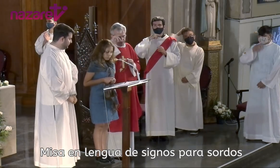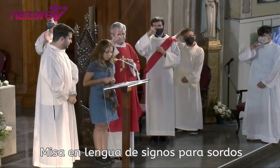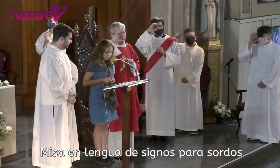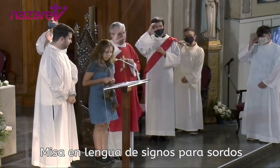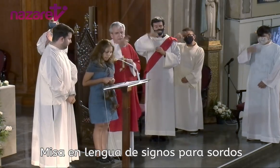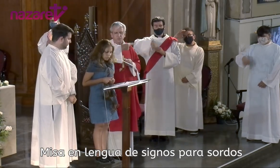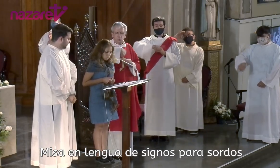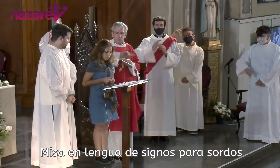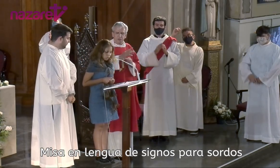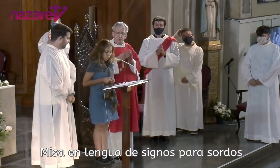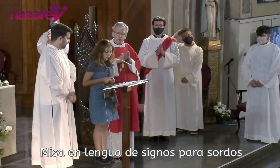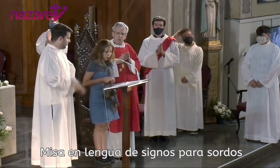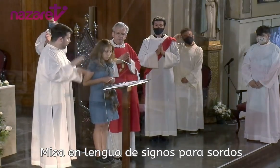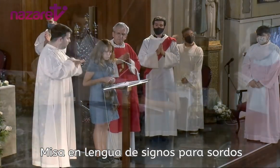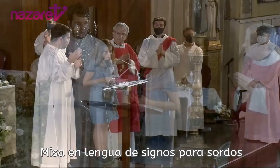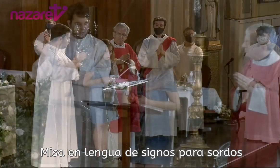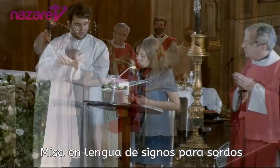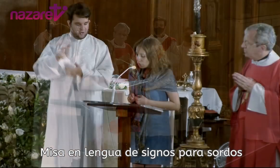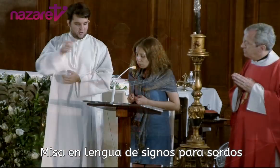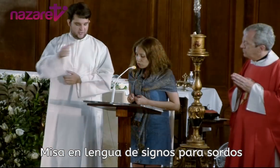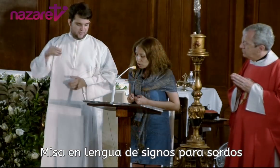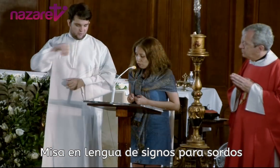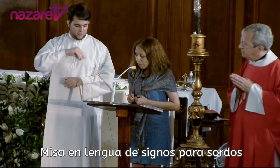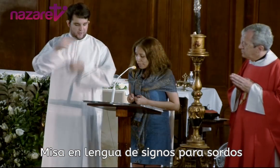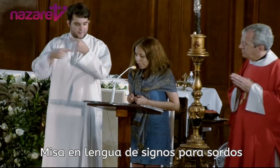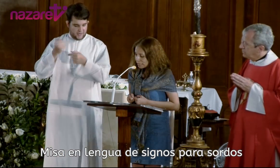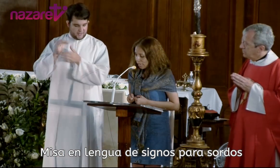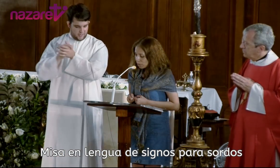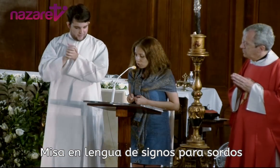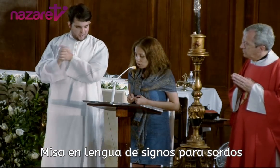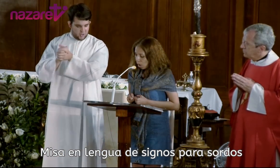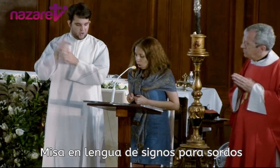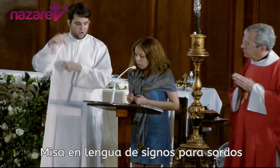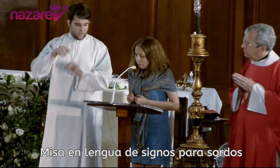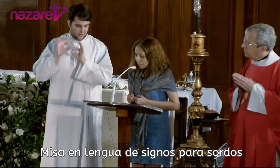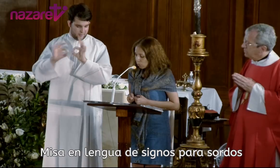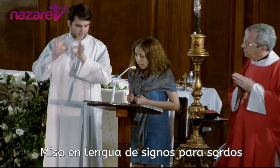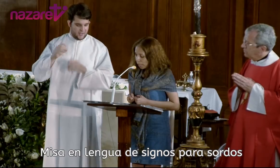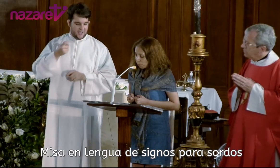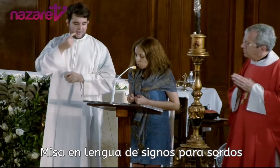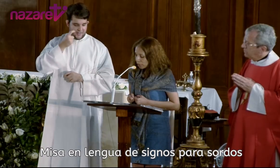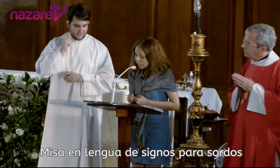Padre, escúchanos. Por todos los difuntos, familiares y amigos, hoy en particular por